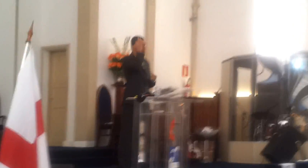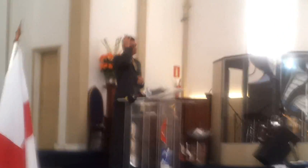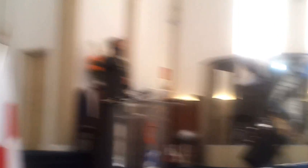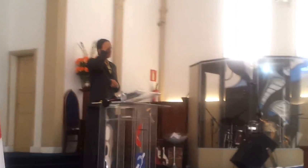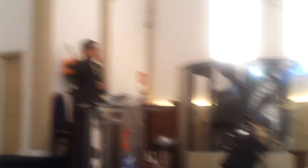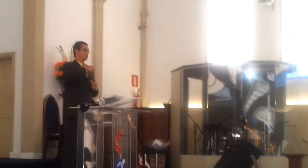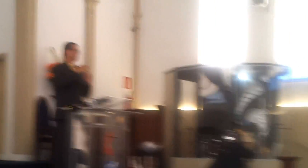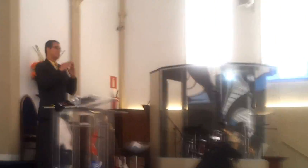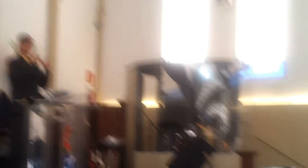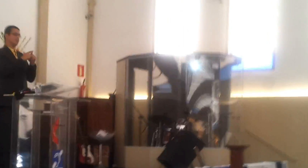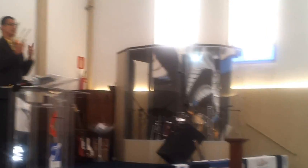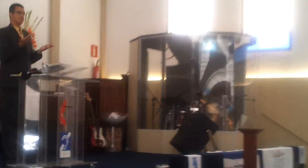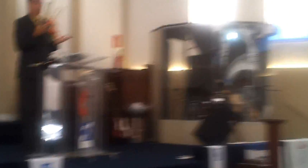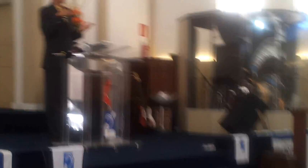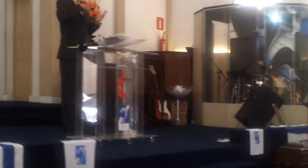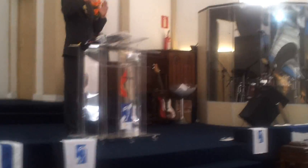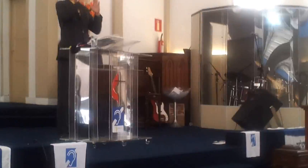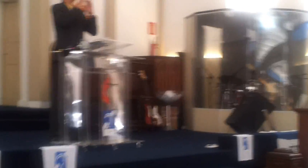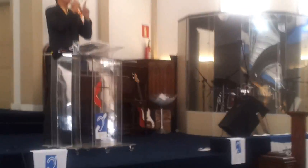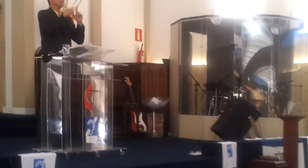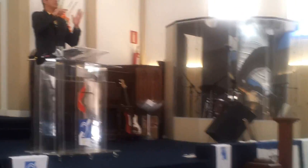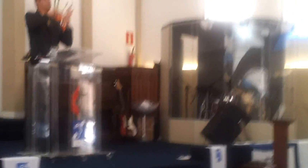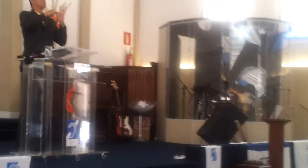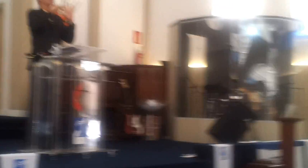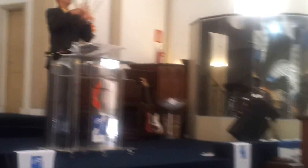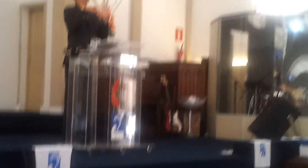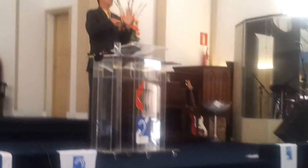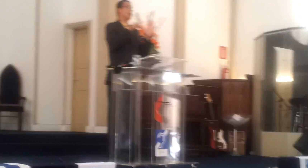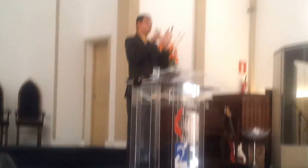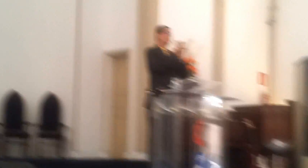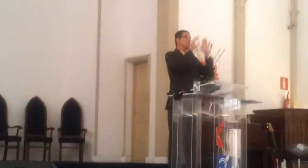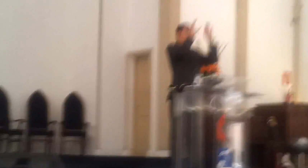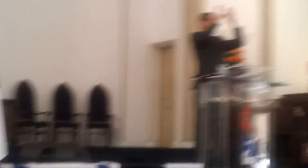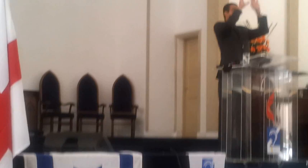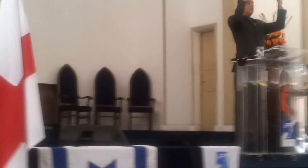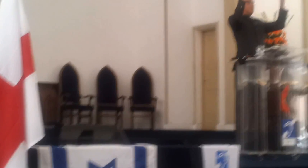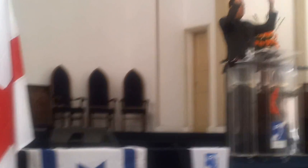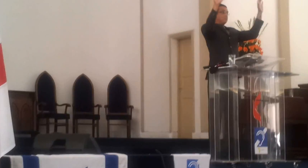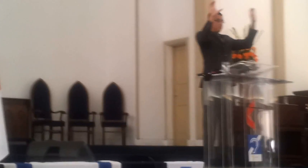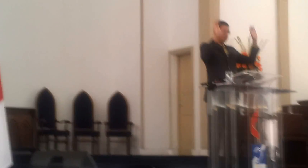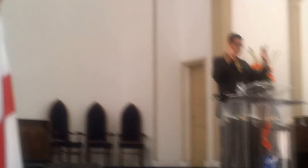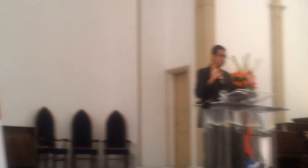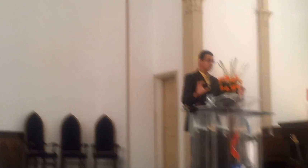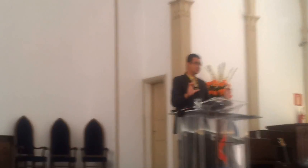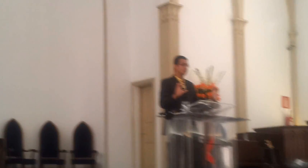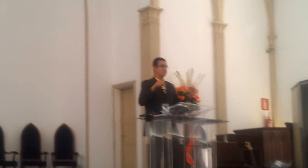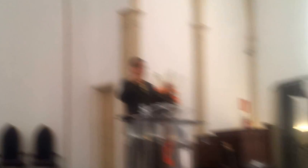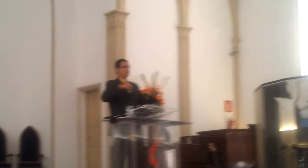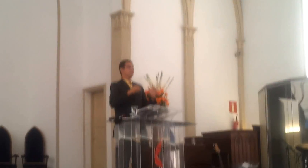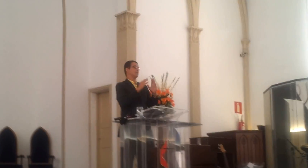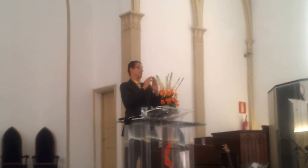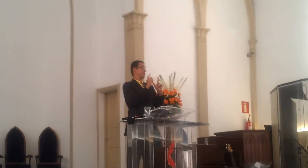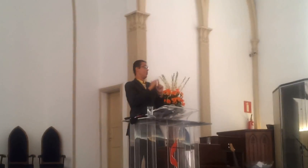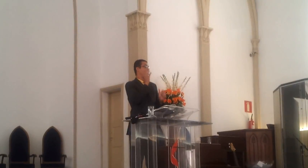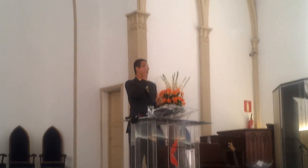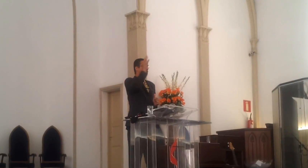você também, enche você do Espírito Santo. Aqui na igreja, né? Eu sei que Deus está abrindo o céu está baixando aqui nesse